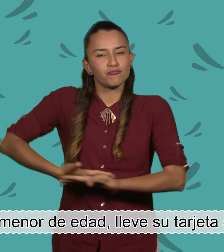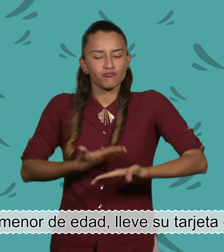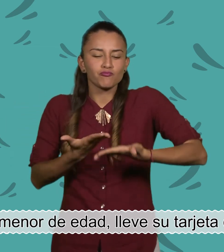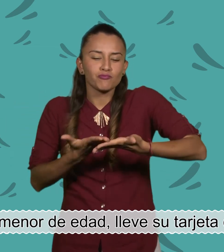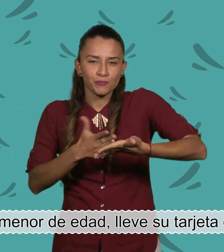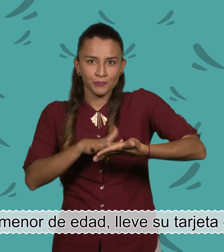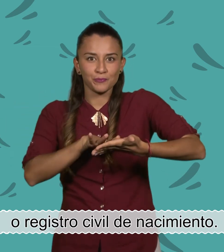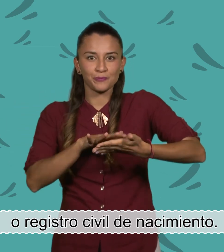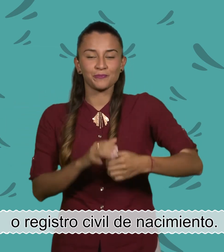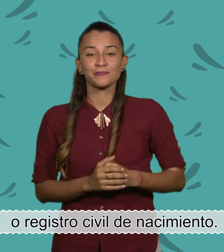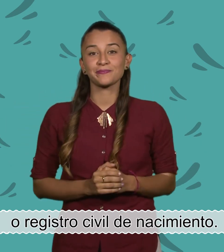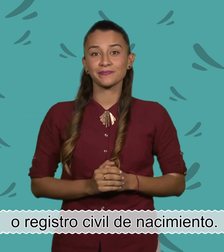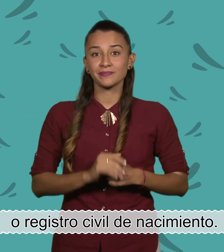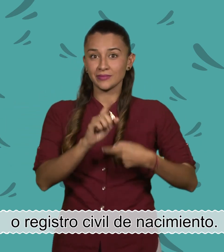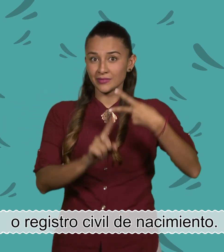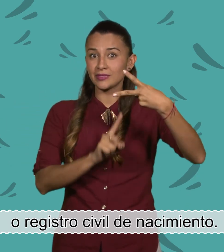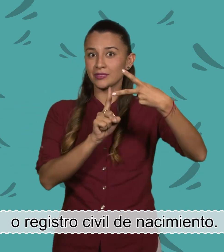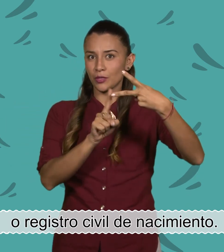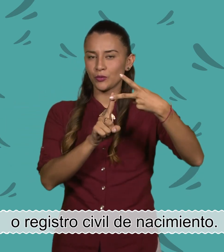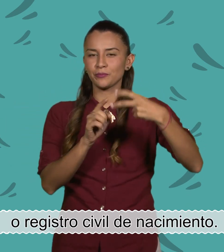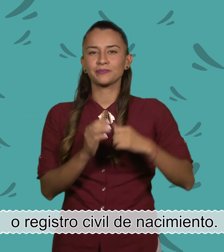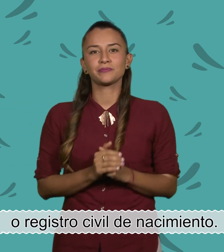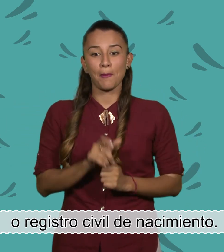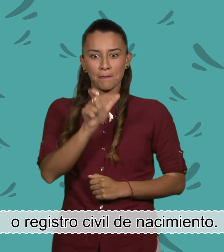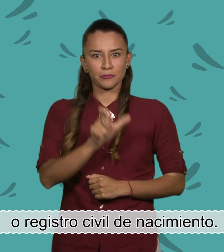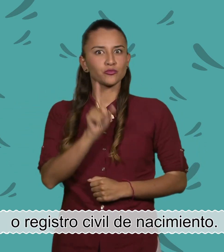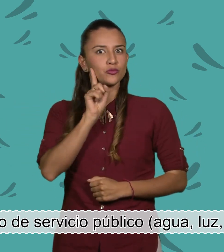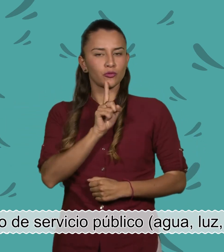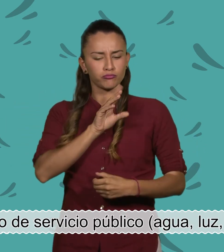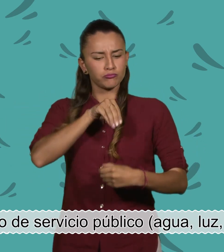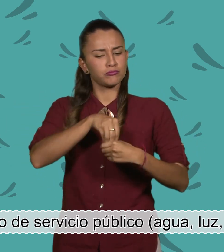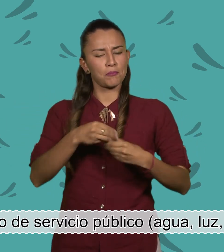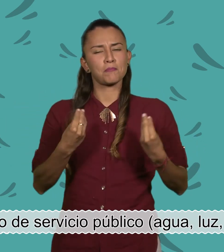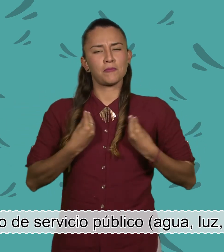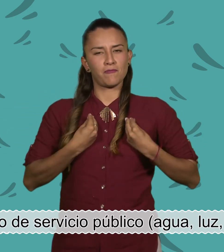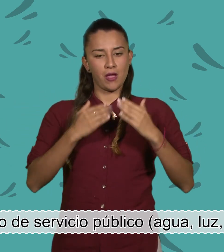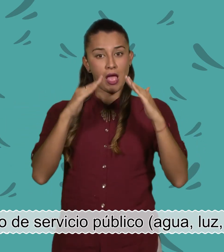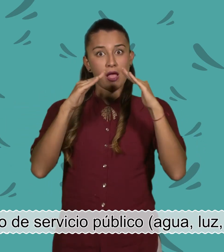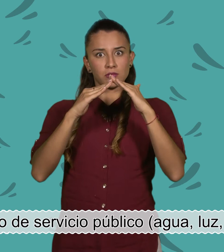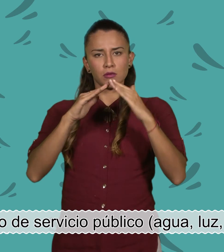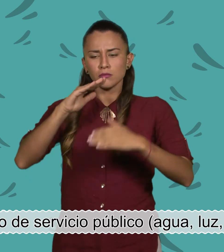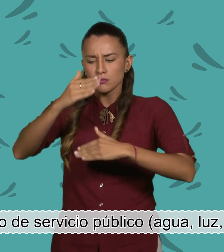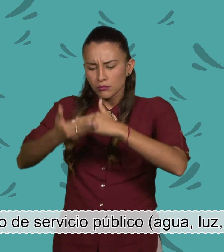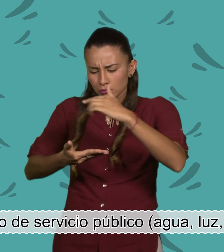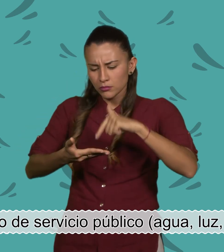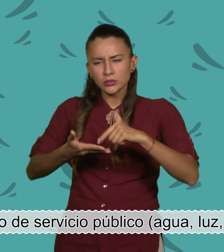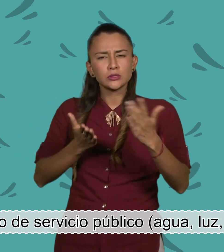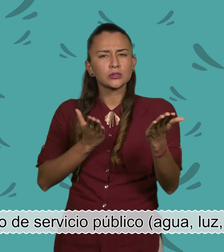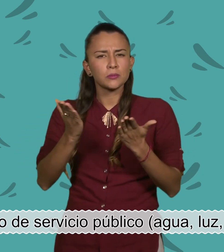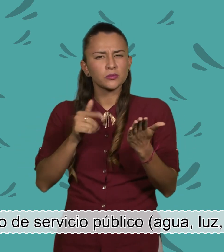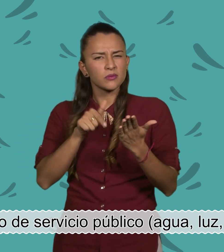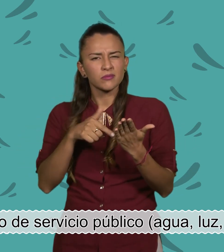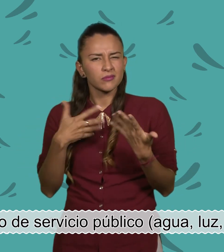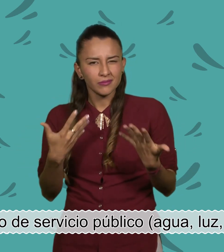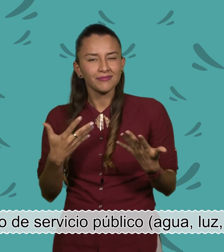identidad o registro civil de nacimiento. Segundo, recibo de servicio público, agua,